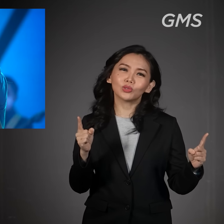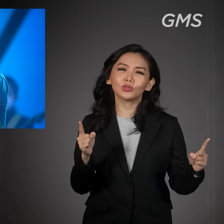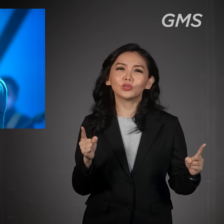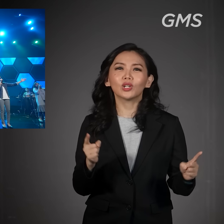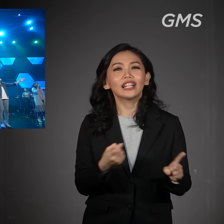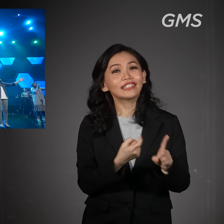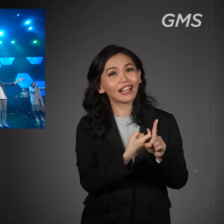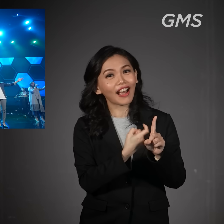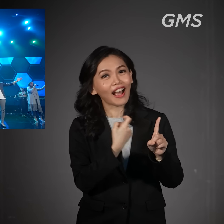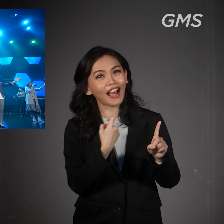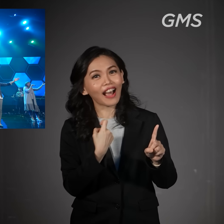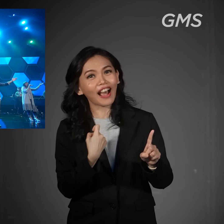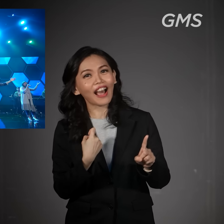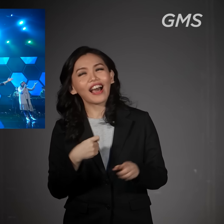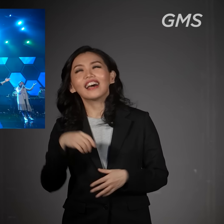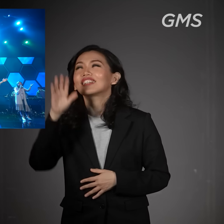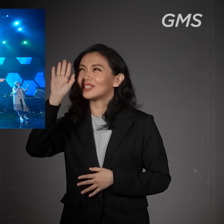jauh